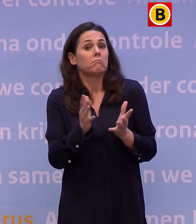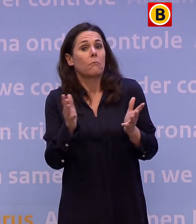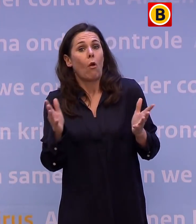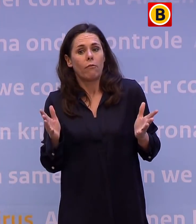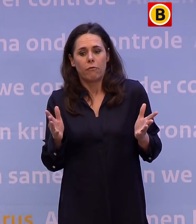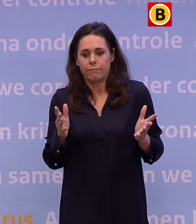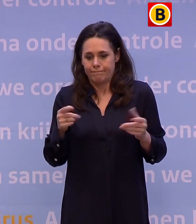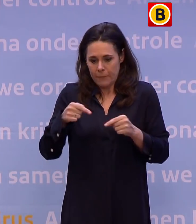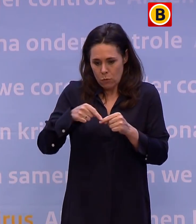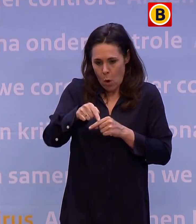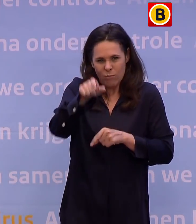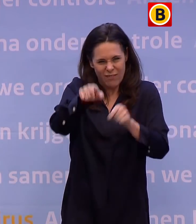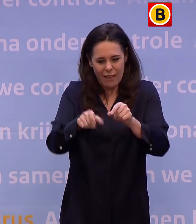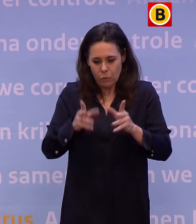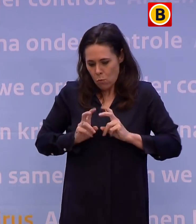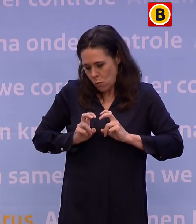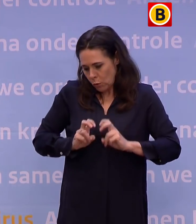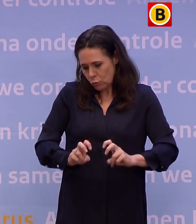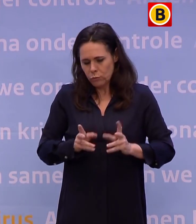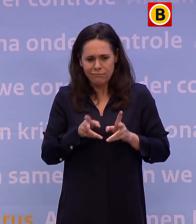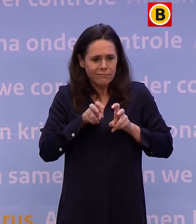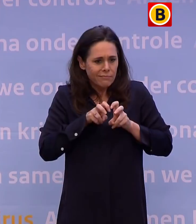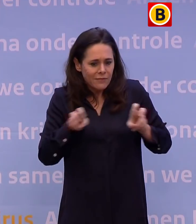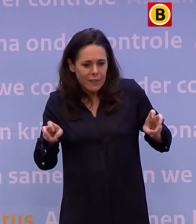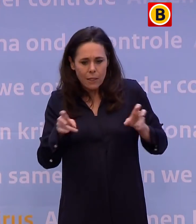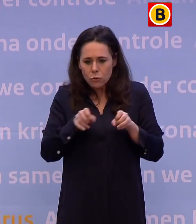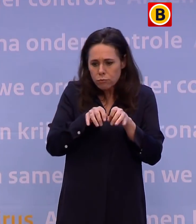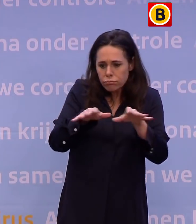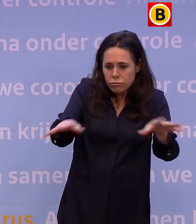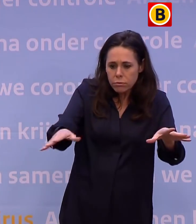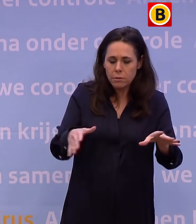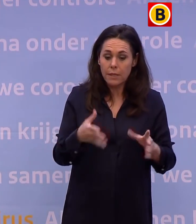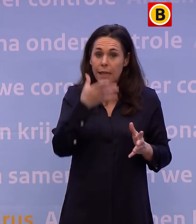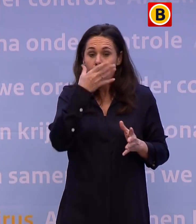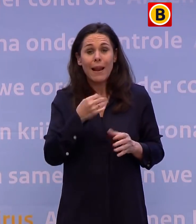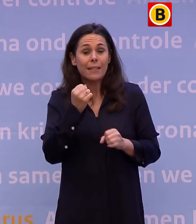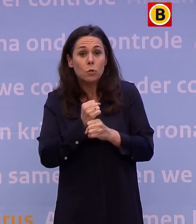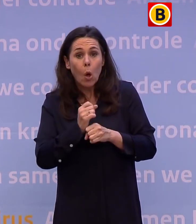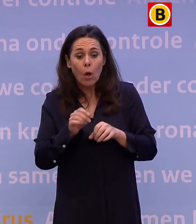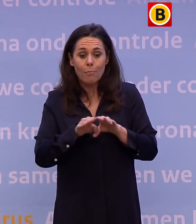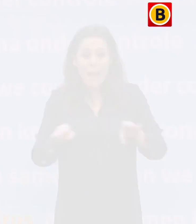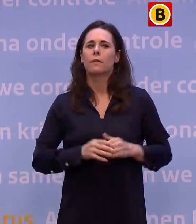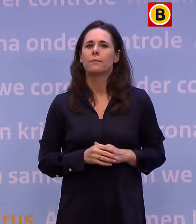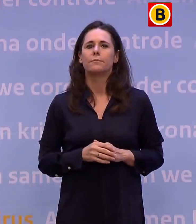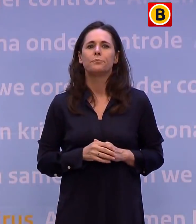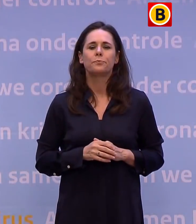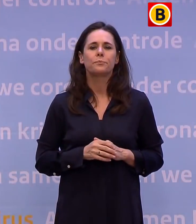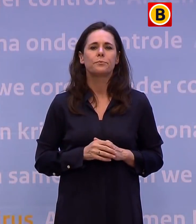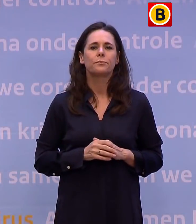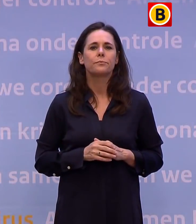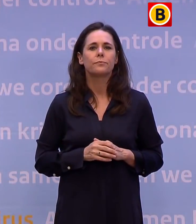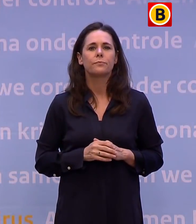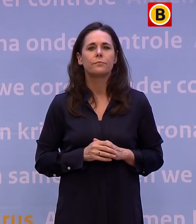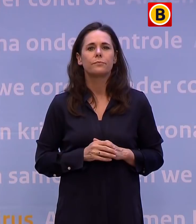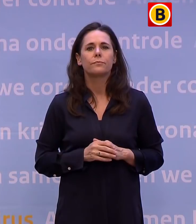alle lopende onderzoeken naar de verspreiding van het virus in het primair onderwijs blijkt dat dit niet verantwoord zou zijn. Aansluitend op